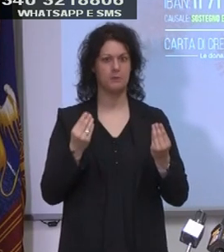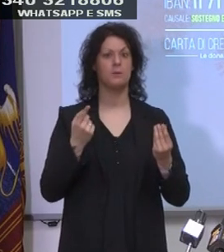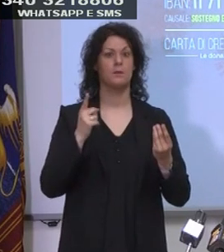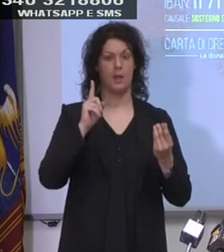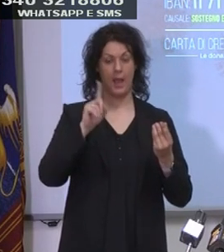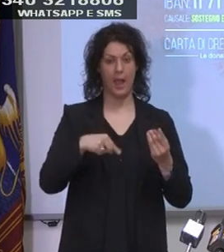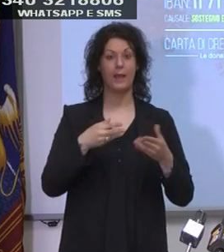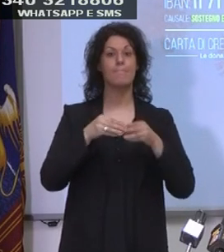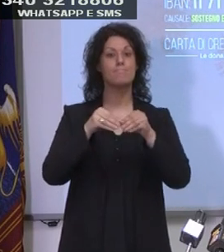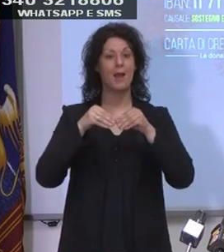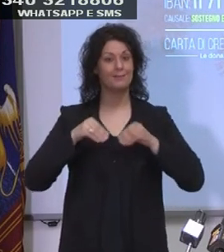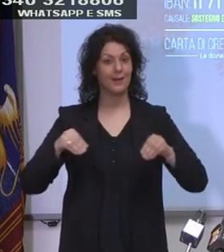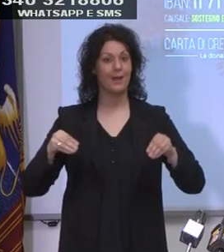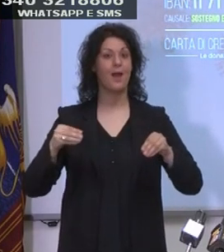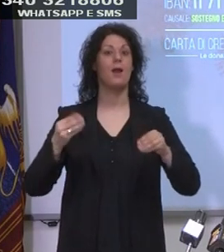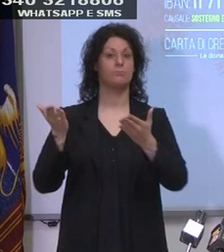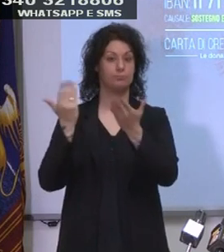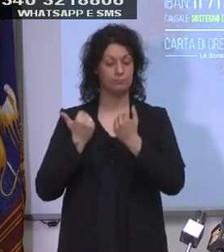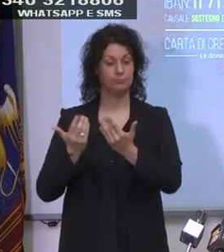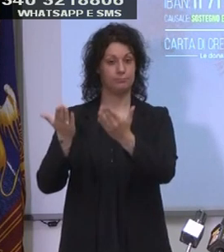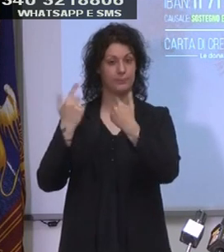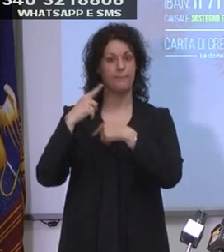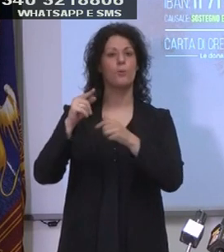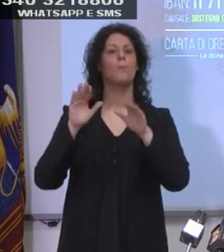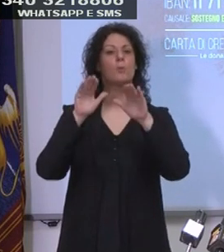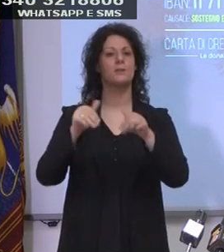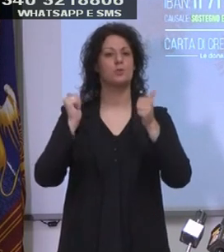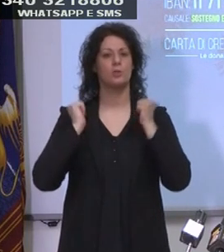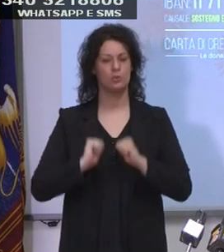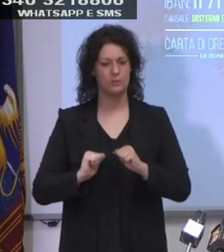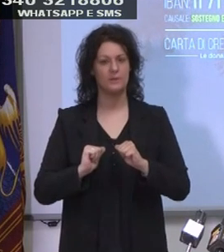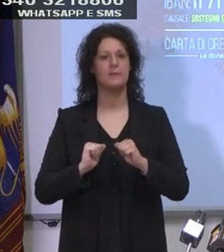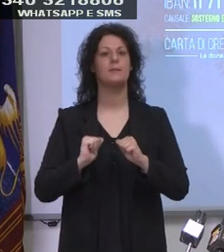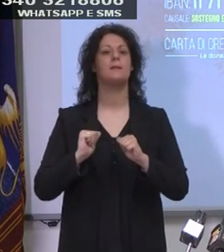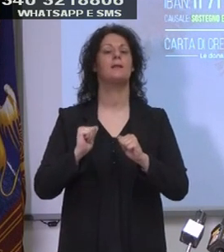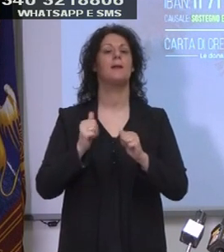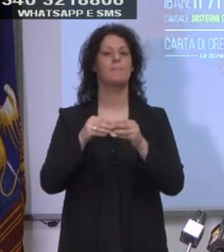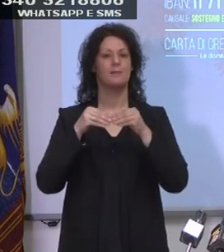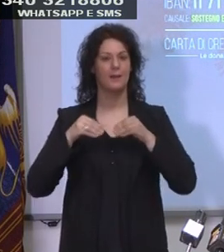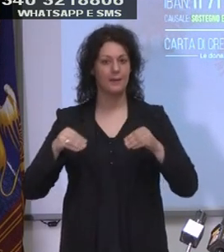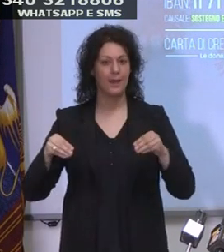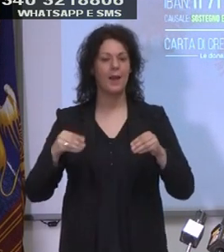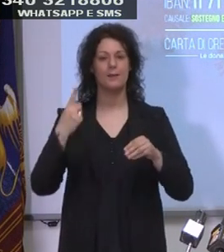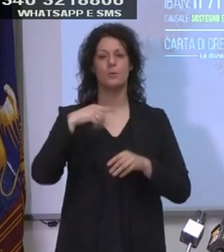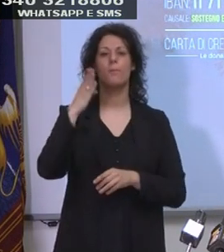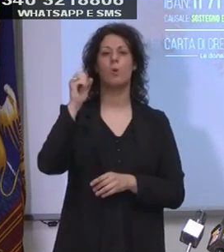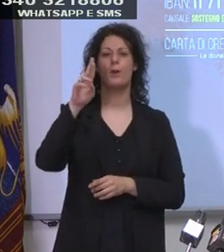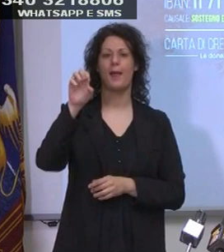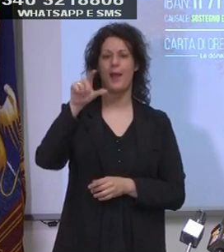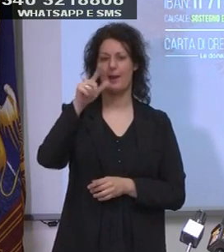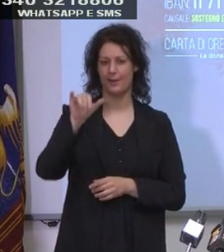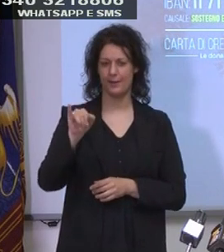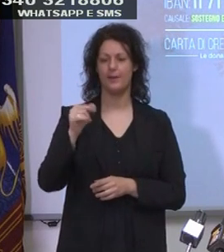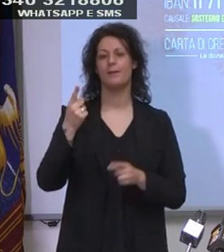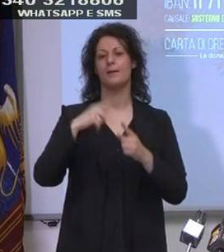materiale da parte della Protezione Civile, dalla gestione commissariale, da Borrelli, dall'attuale commissario dottor Arcuri. Per cui